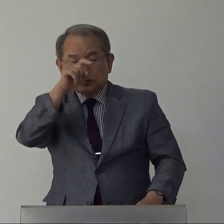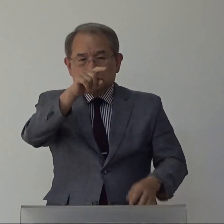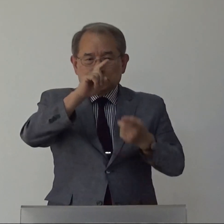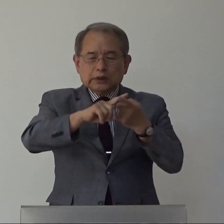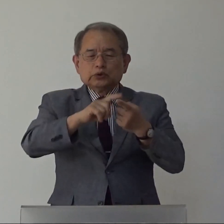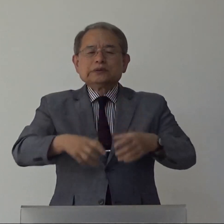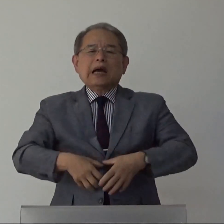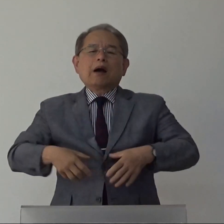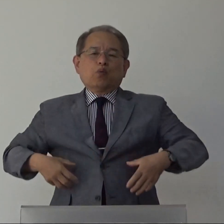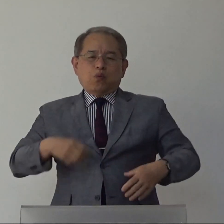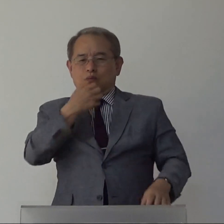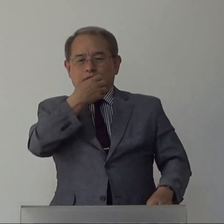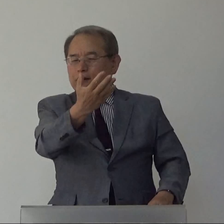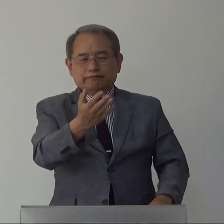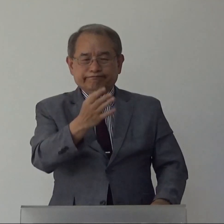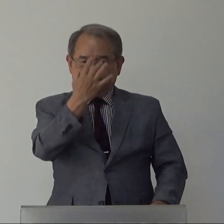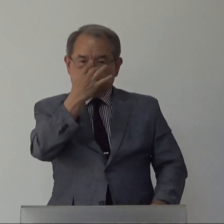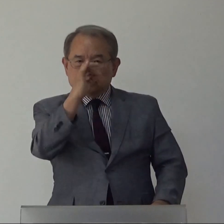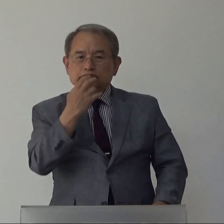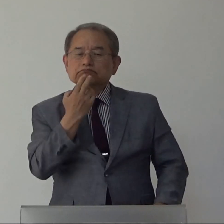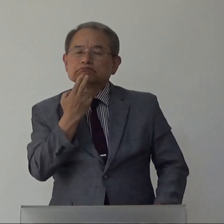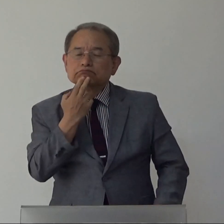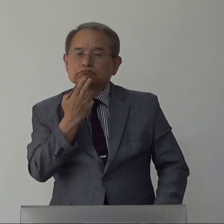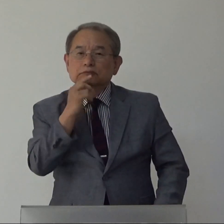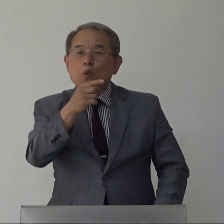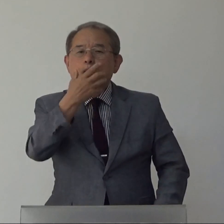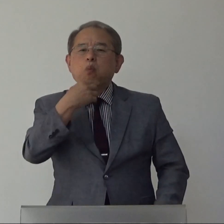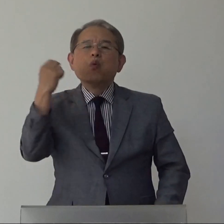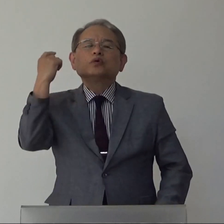오늘 첫 제목처럼 가장 중요한 핵심은